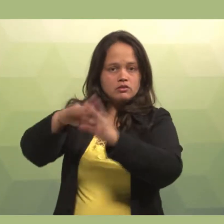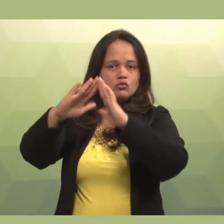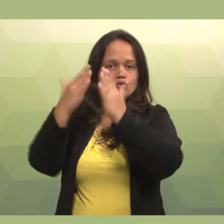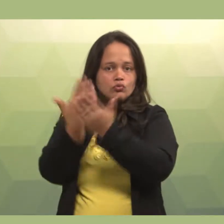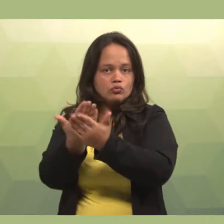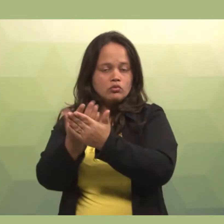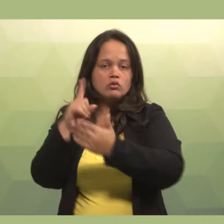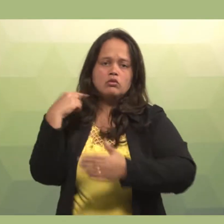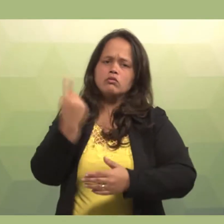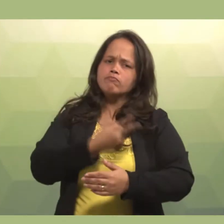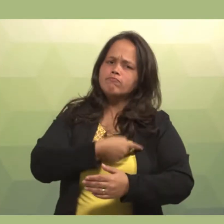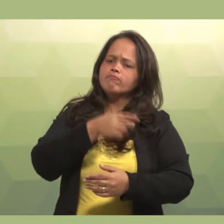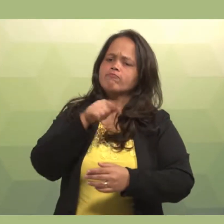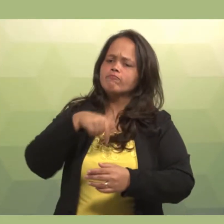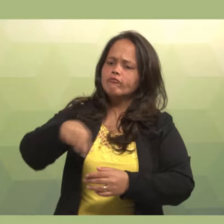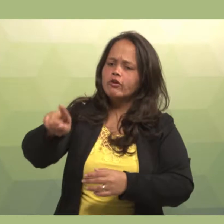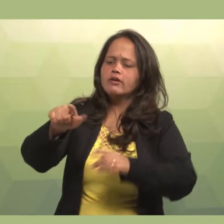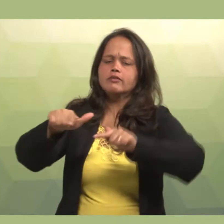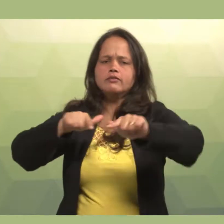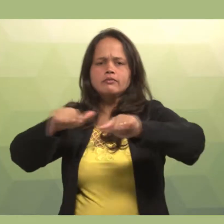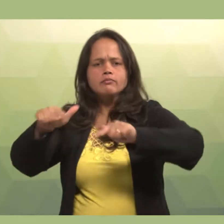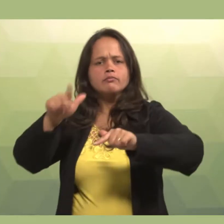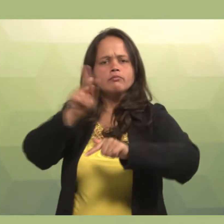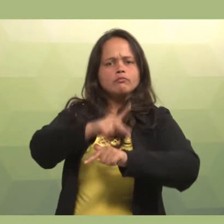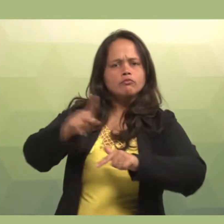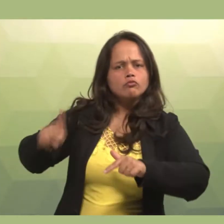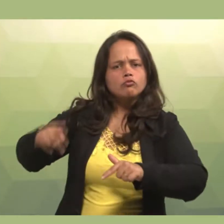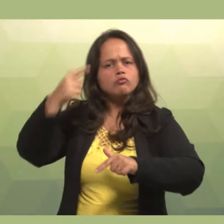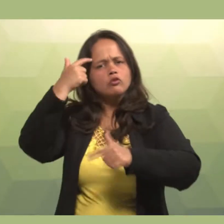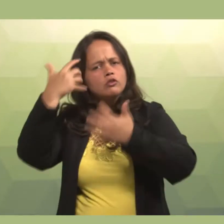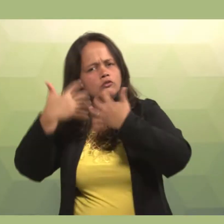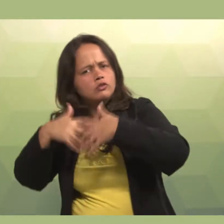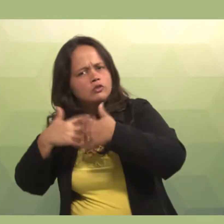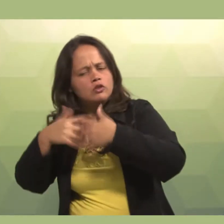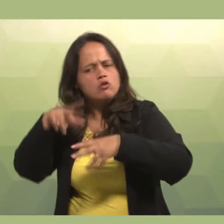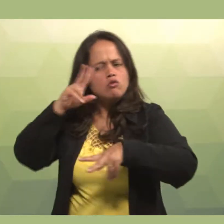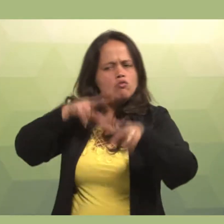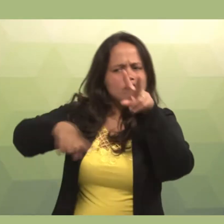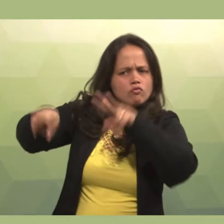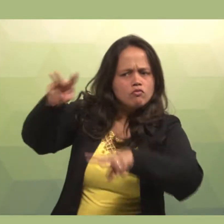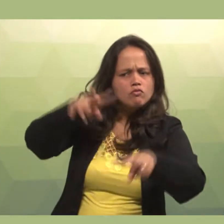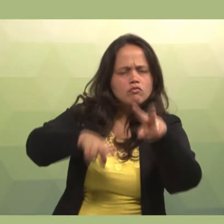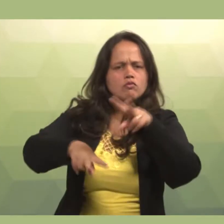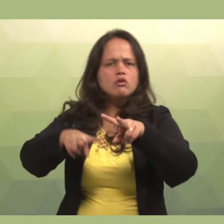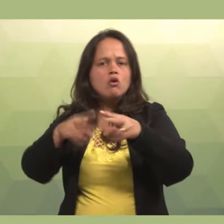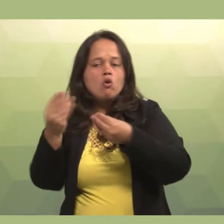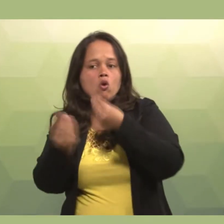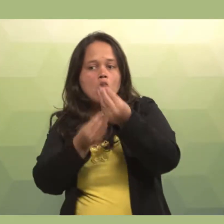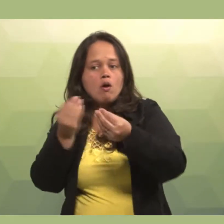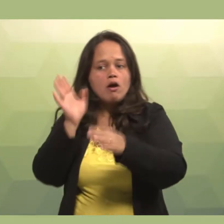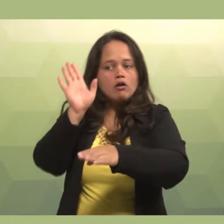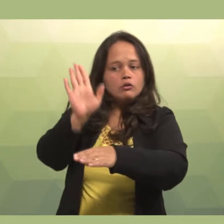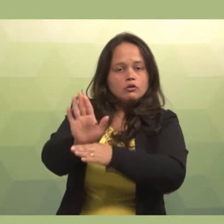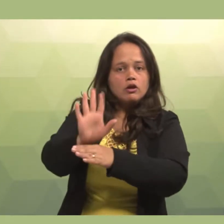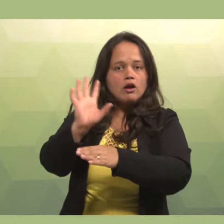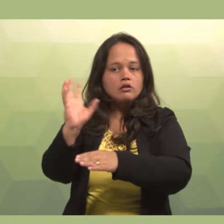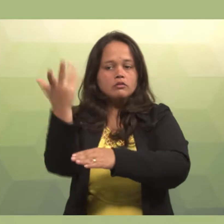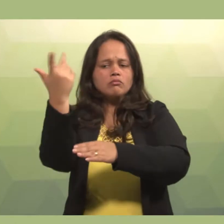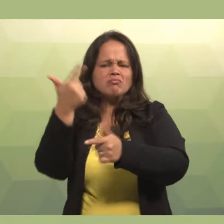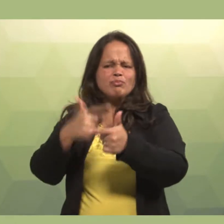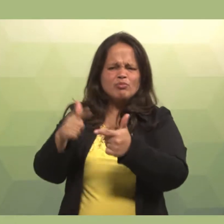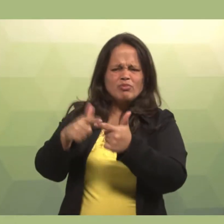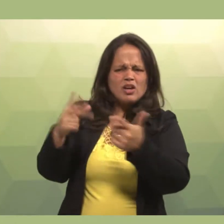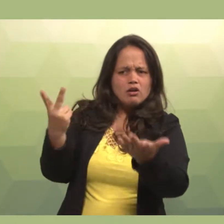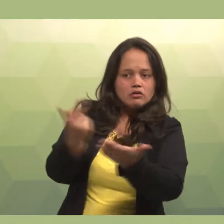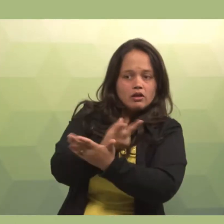mais reflexivo, analítico, criativo e proativo, com habilidade para resolver os problemas postos